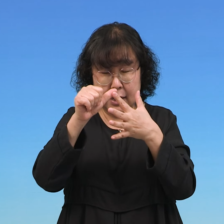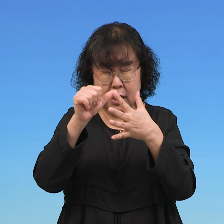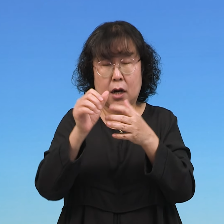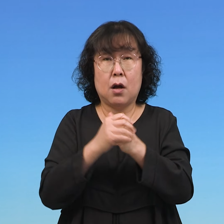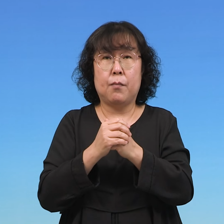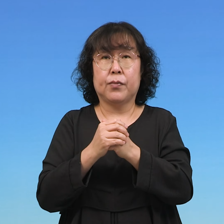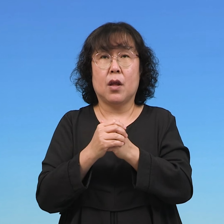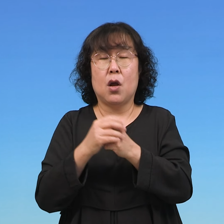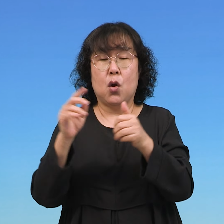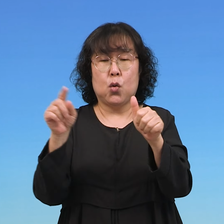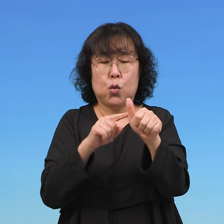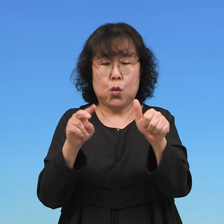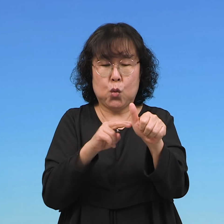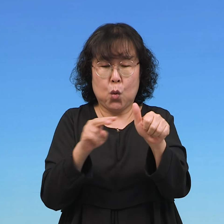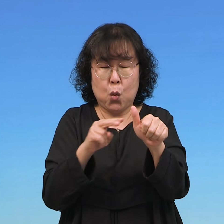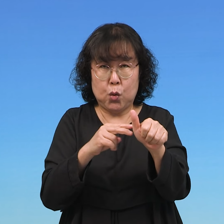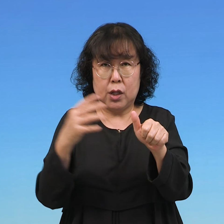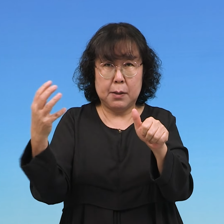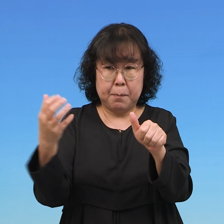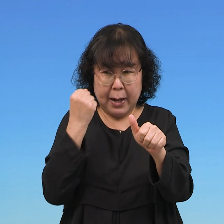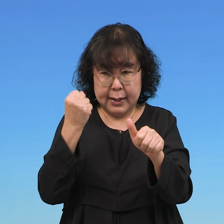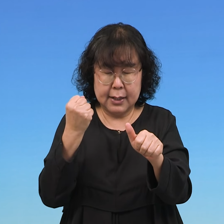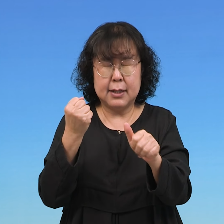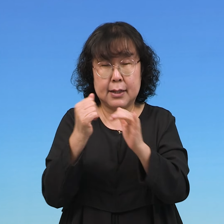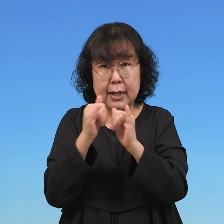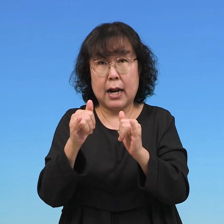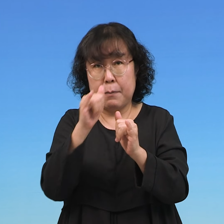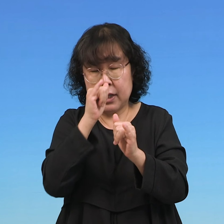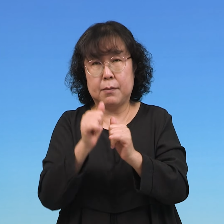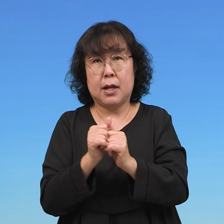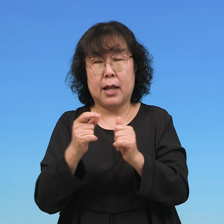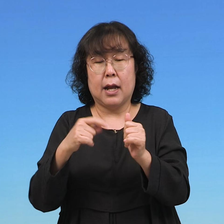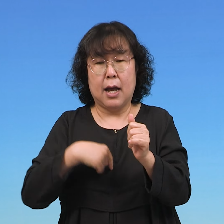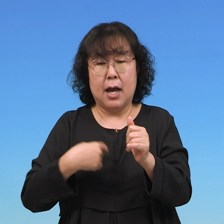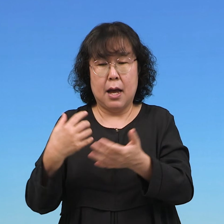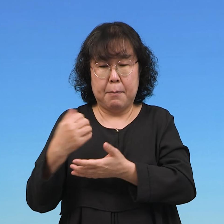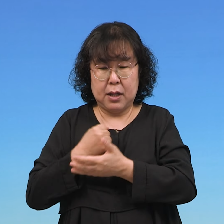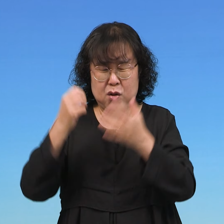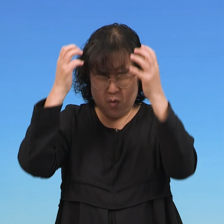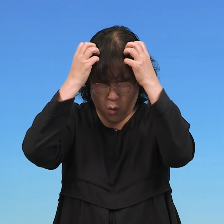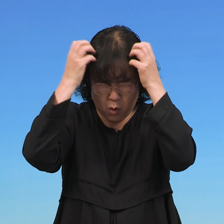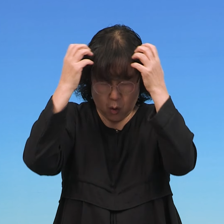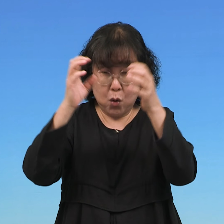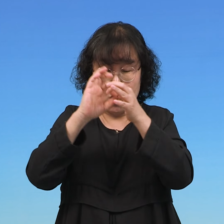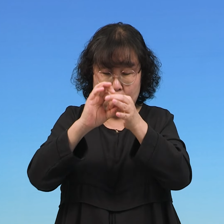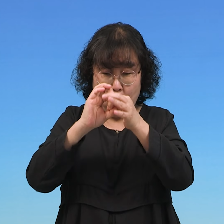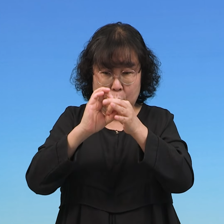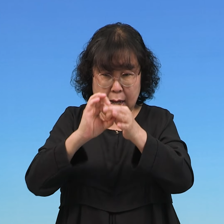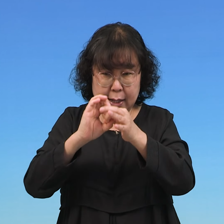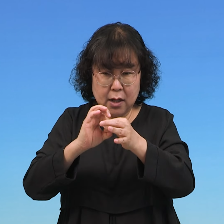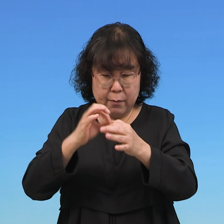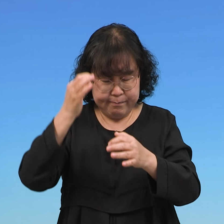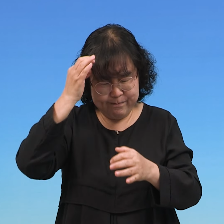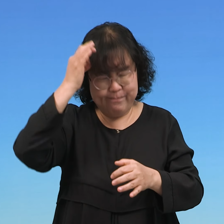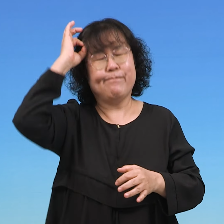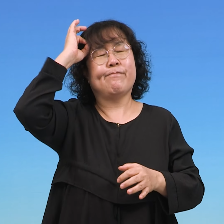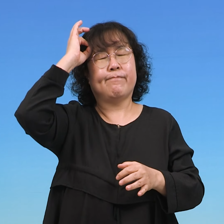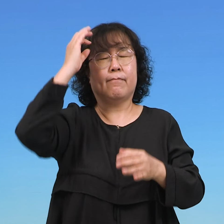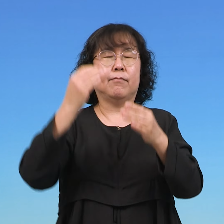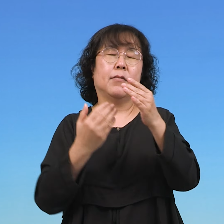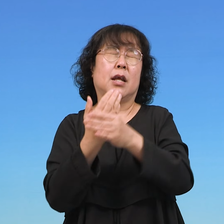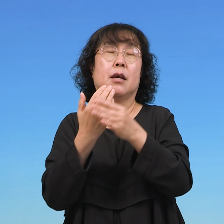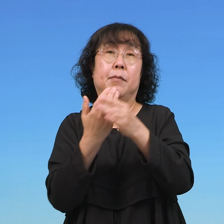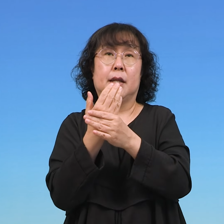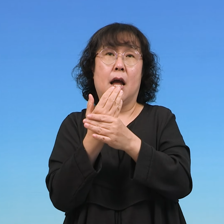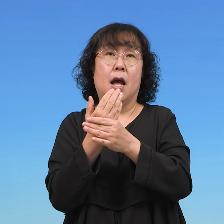사람이 있어요. 그래서 그 자기가 겪는 고난을 통해서 깨닫는 거예요. 이에 스스로 돌이켜